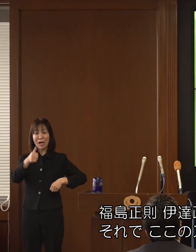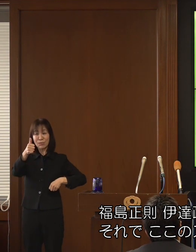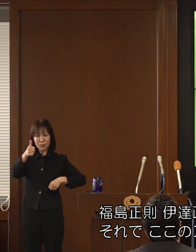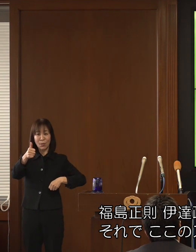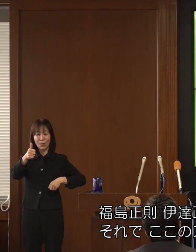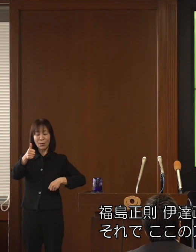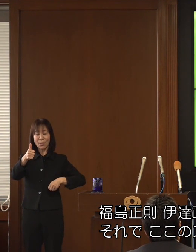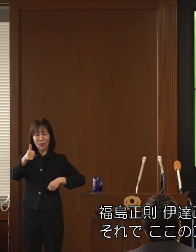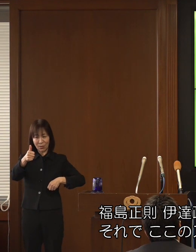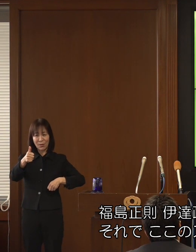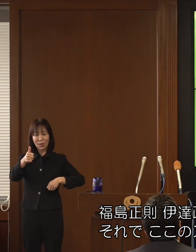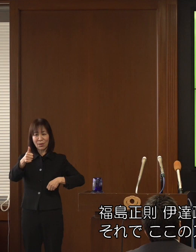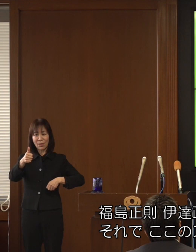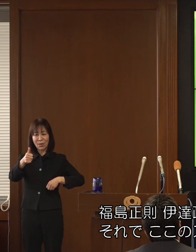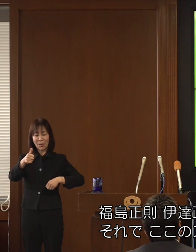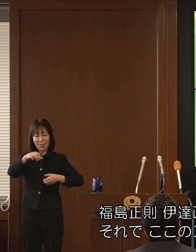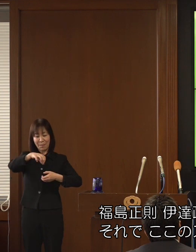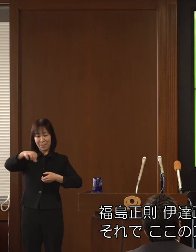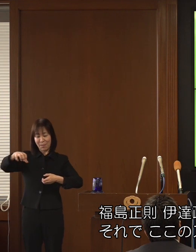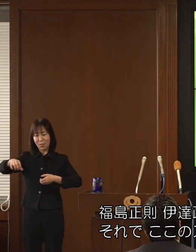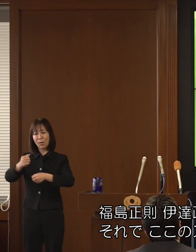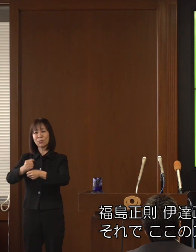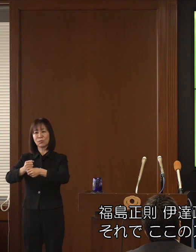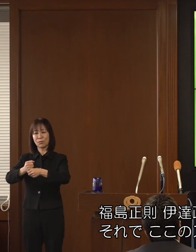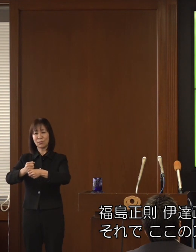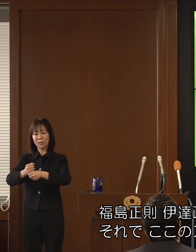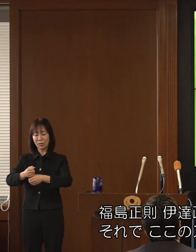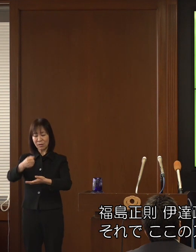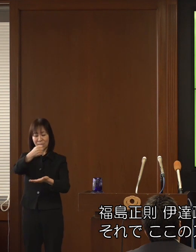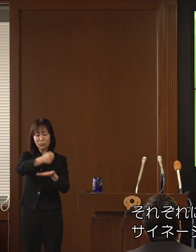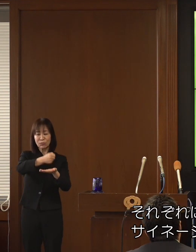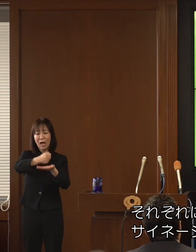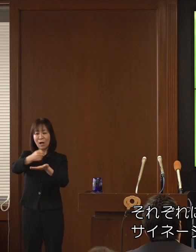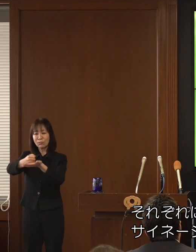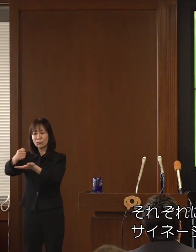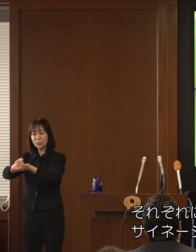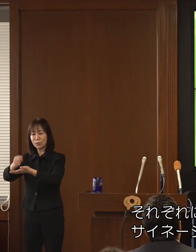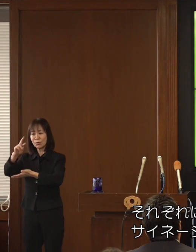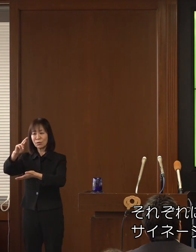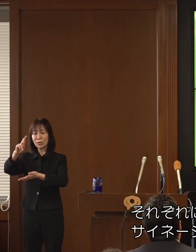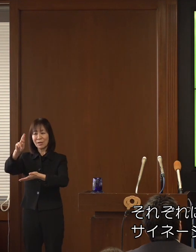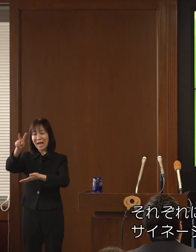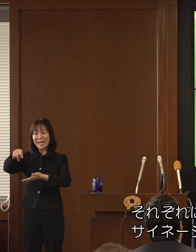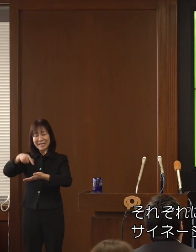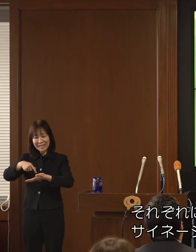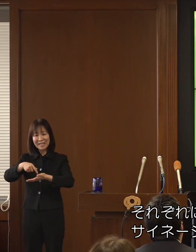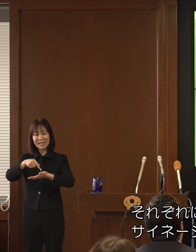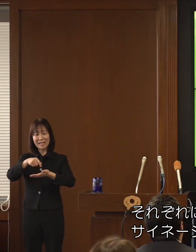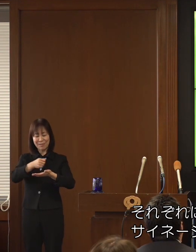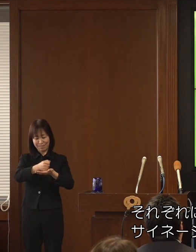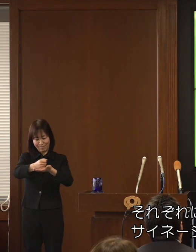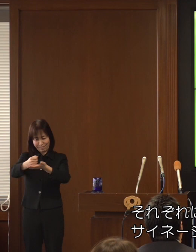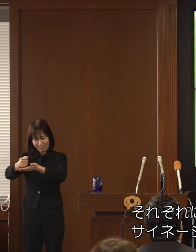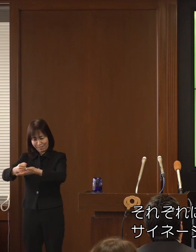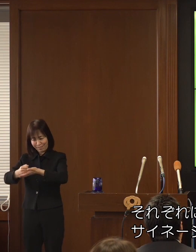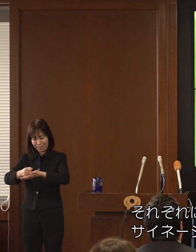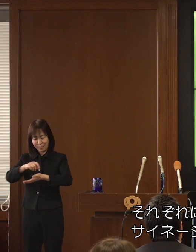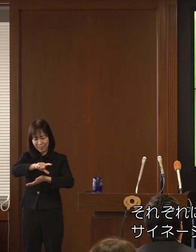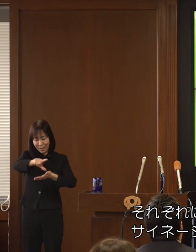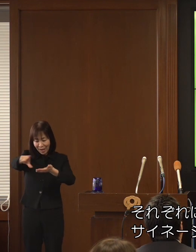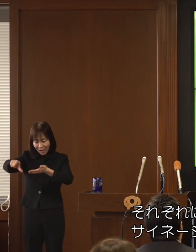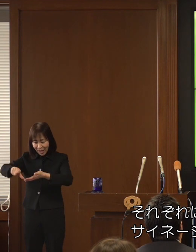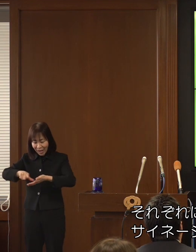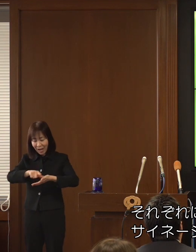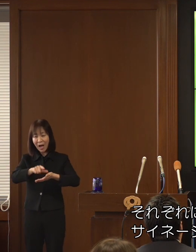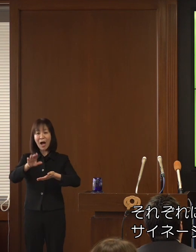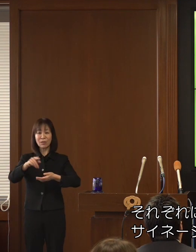大名たち で、ここのスタンプラリーということで、それぞれに信長の野望のこのサ